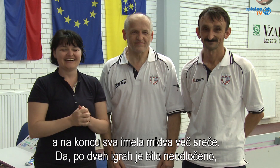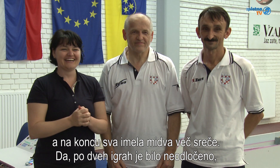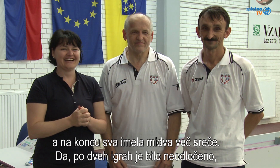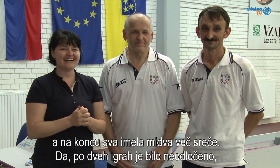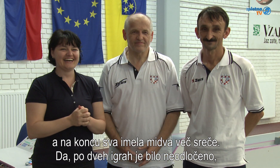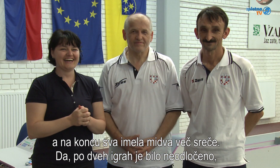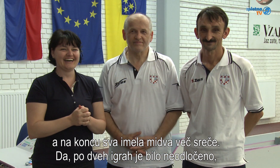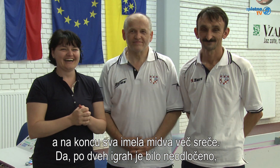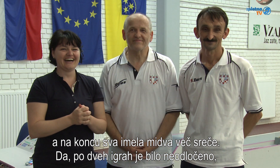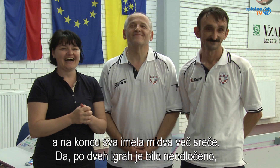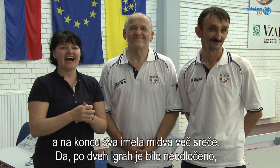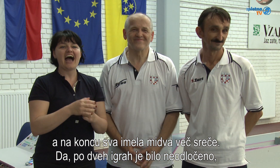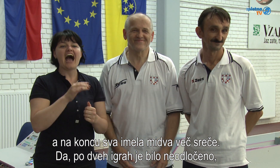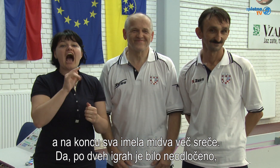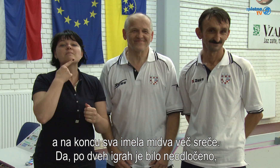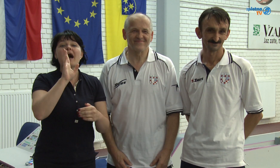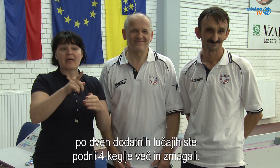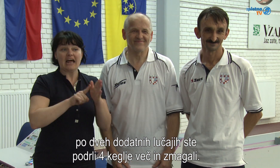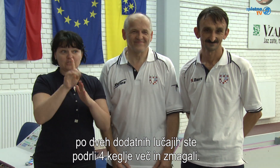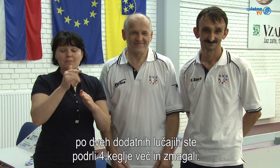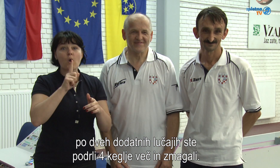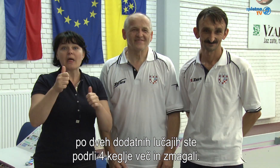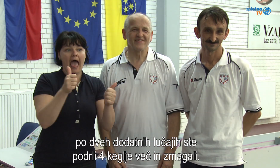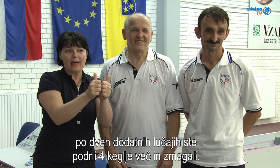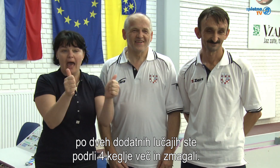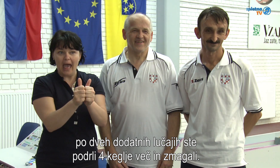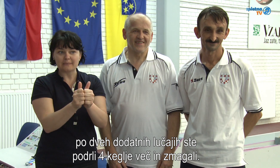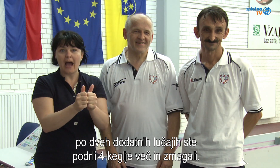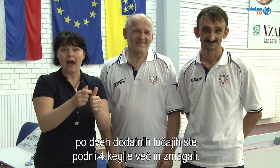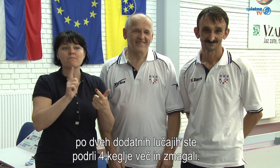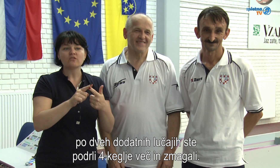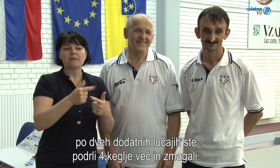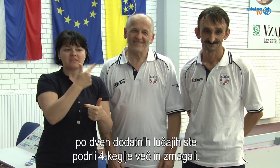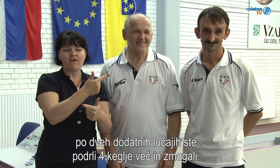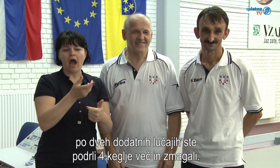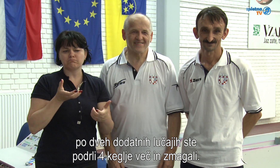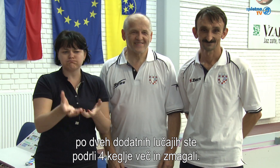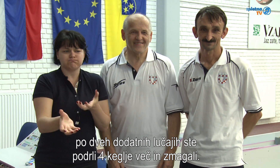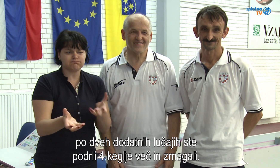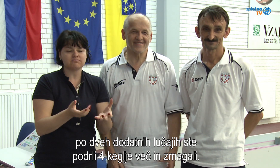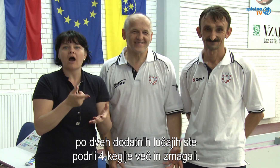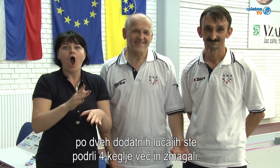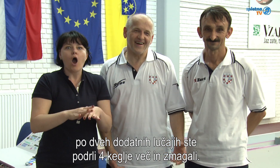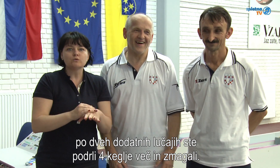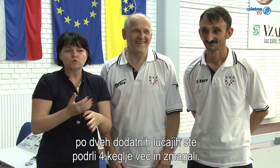Ja, po 2 igrah je bilo neodločeno, potem je imela vsak par še 2 dodatna meta. Kakšni so bili občutki pred tem?